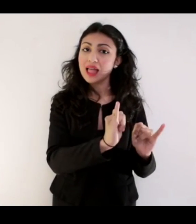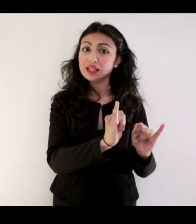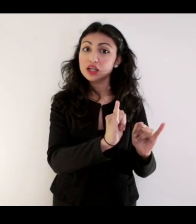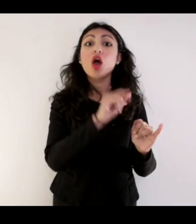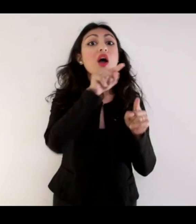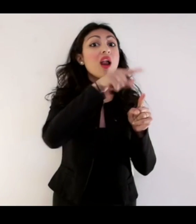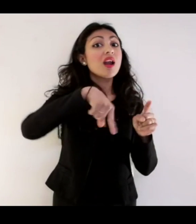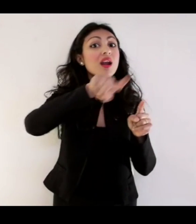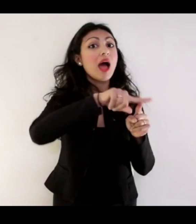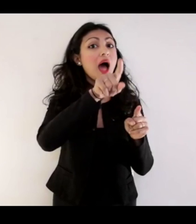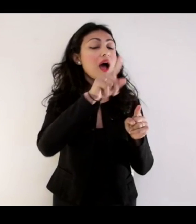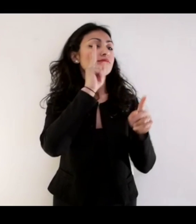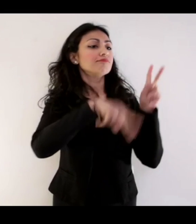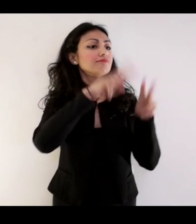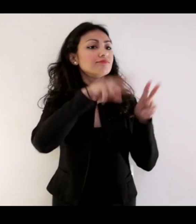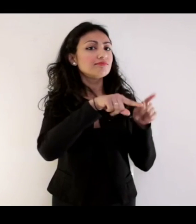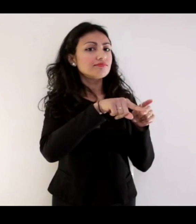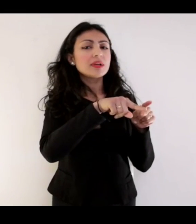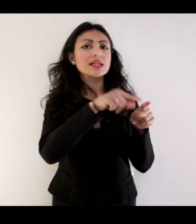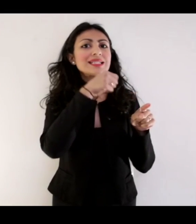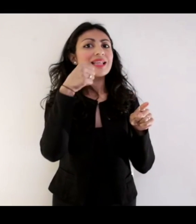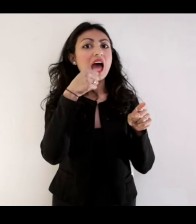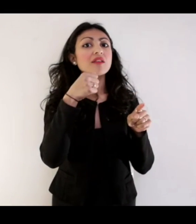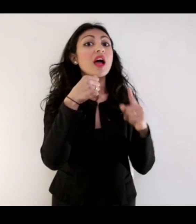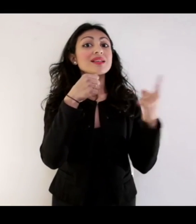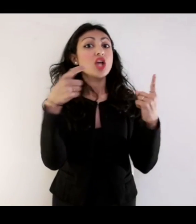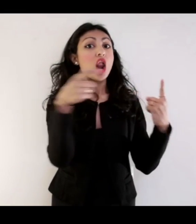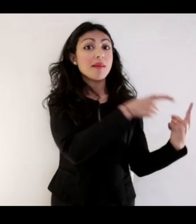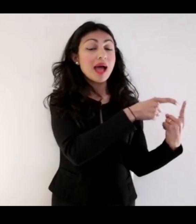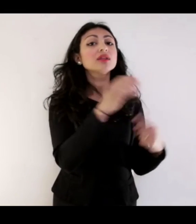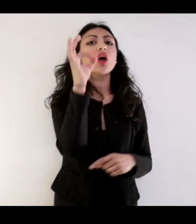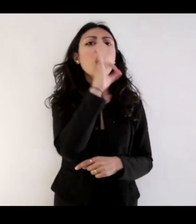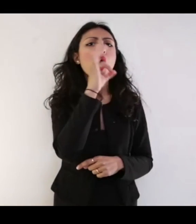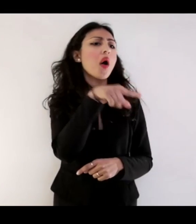che provvederà a quello che deve fare, e isolarvi, capire